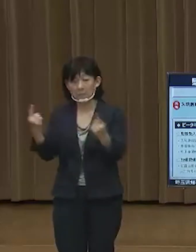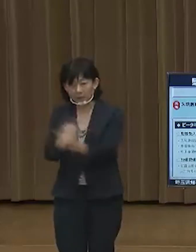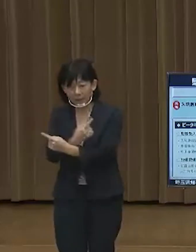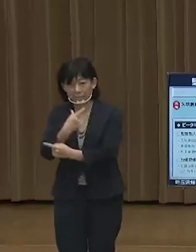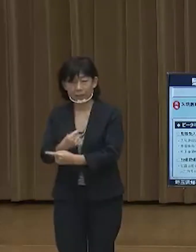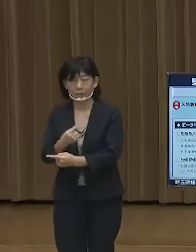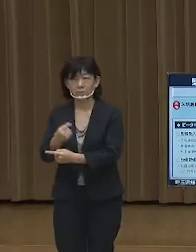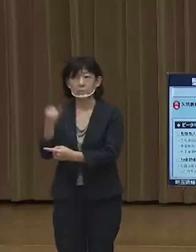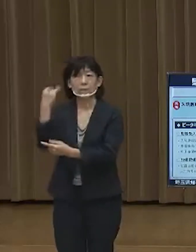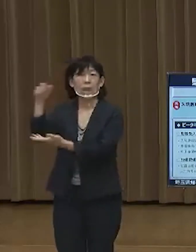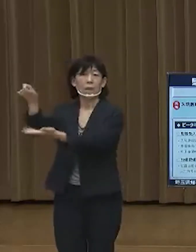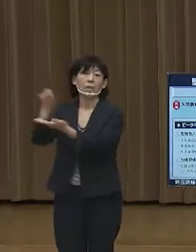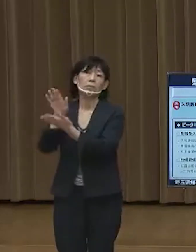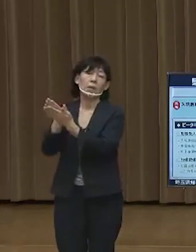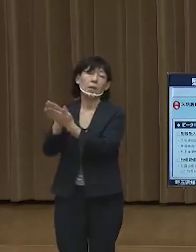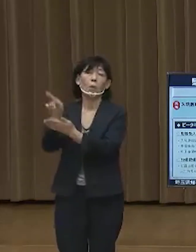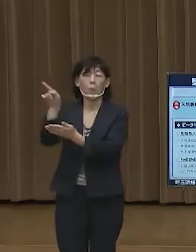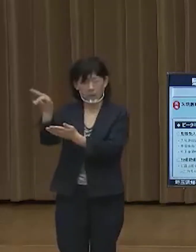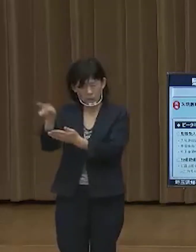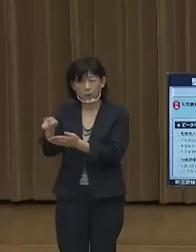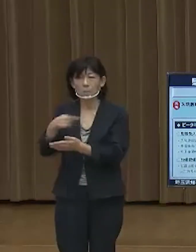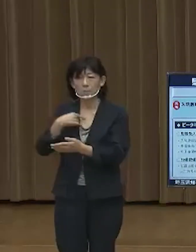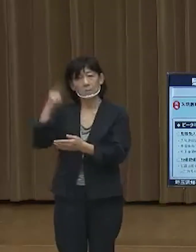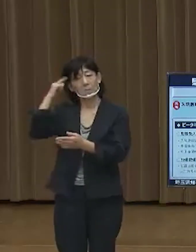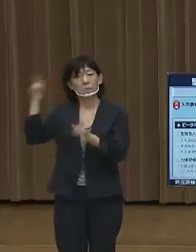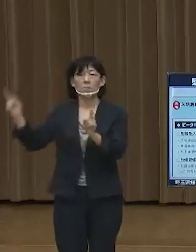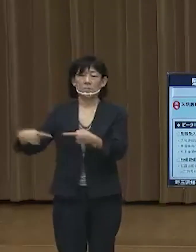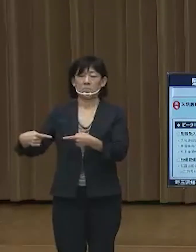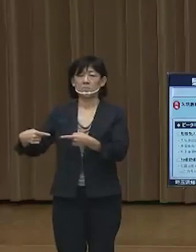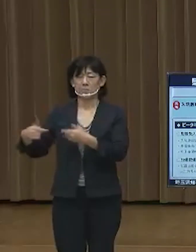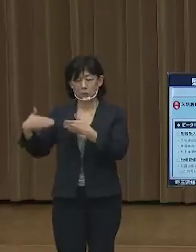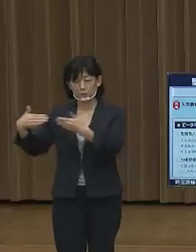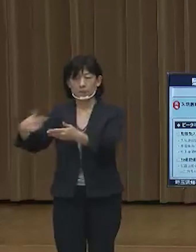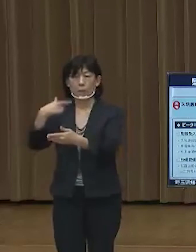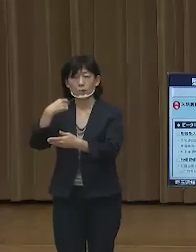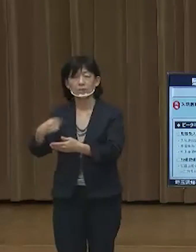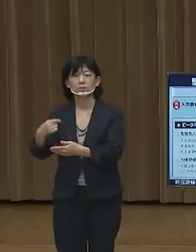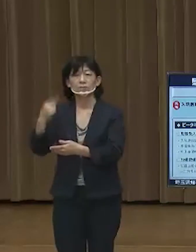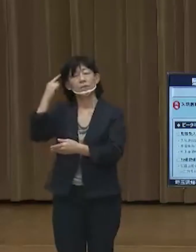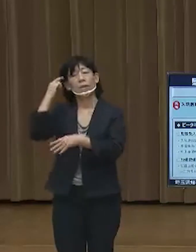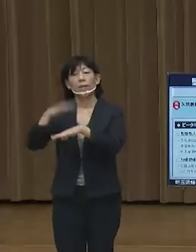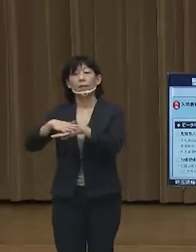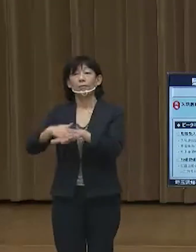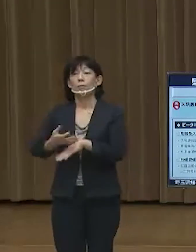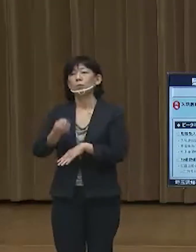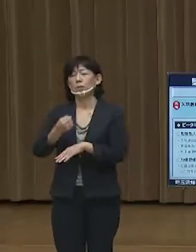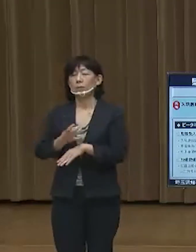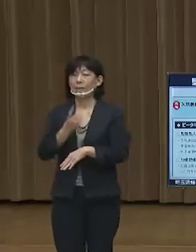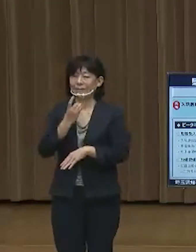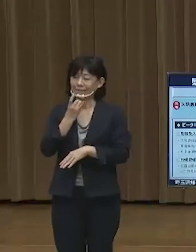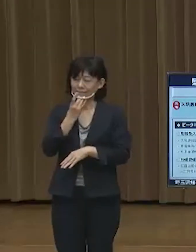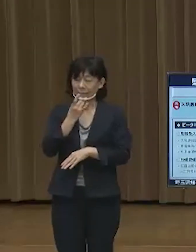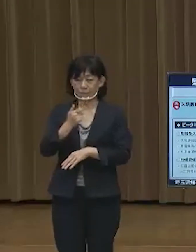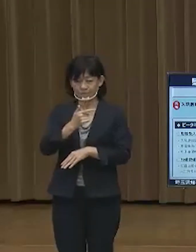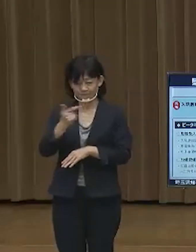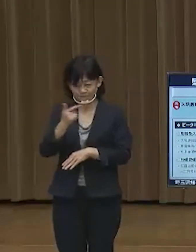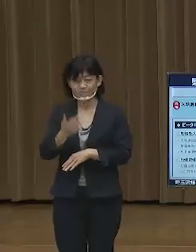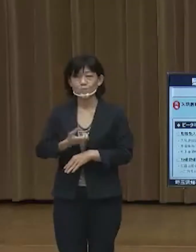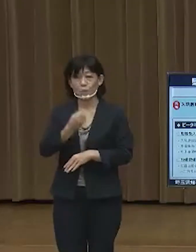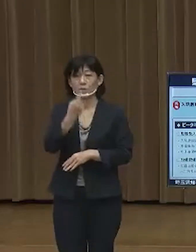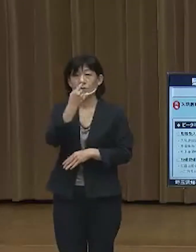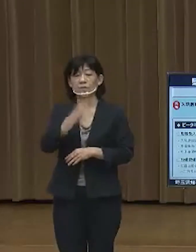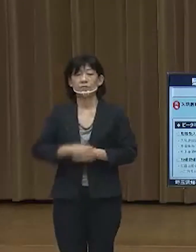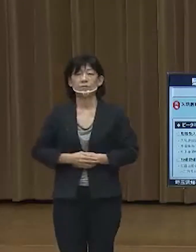ところであって、ぜひ進めていただきたい、あるいは進めるべきだというふうに大きな期待を持っています